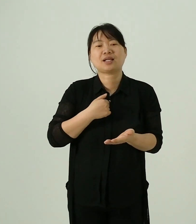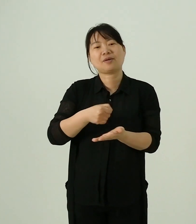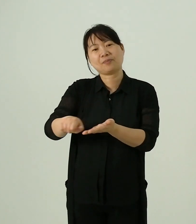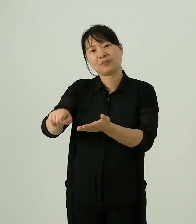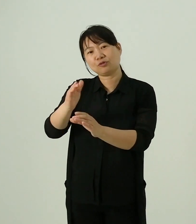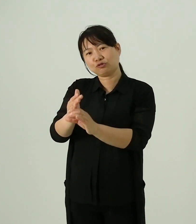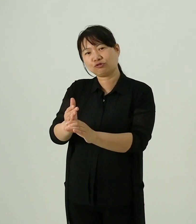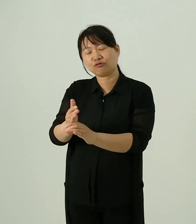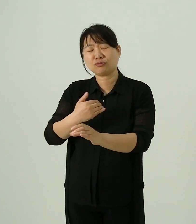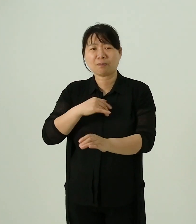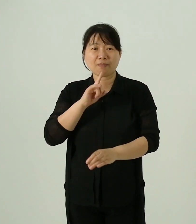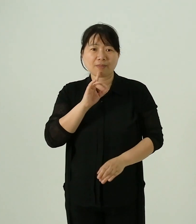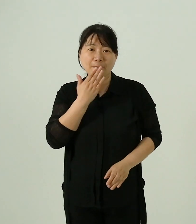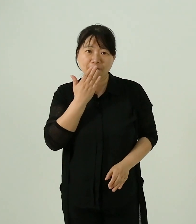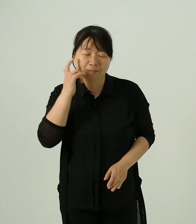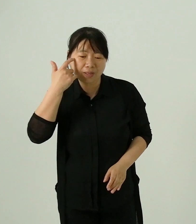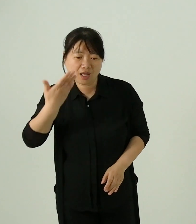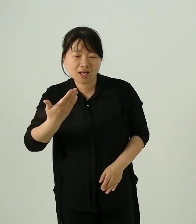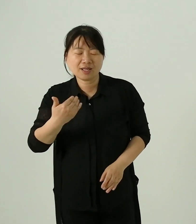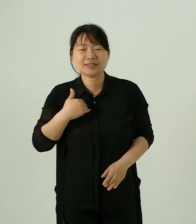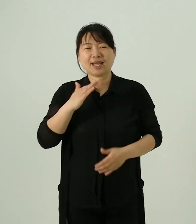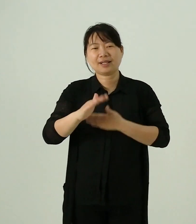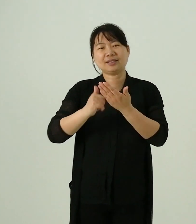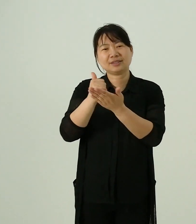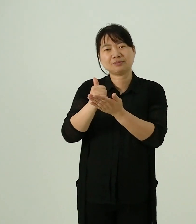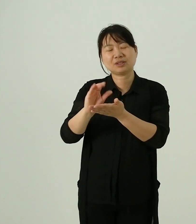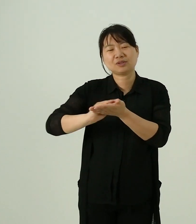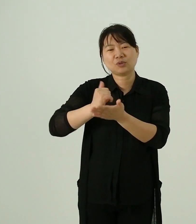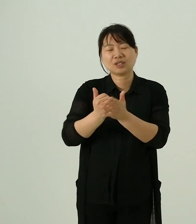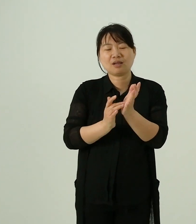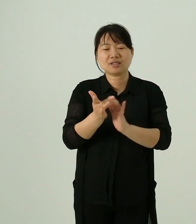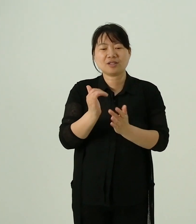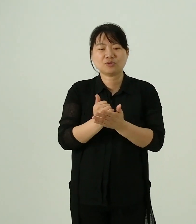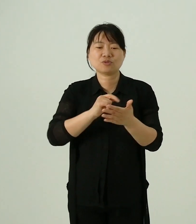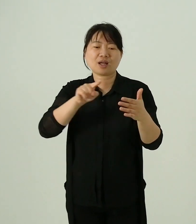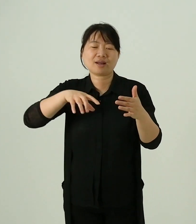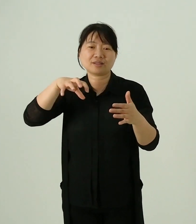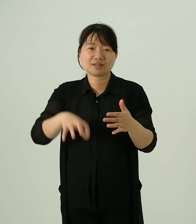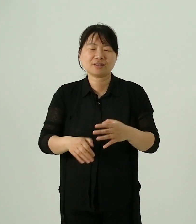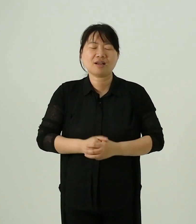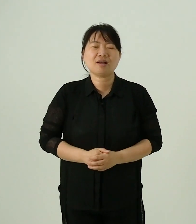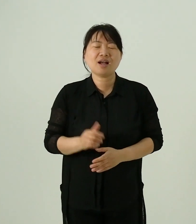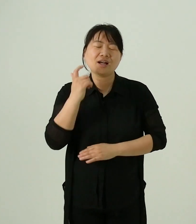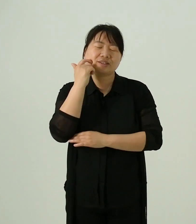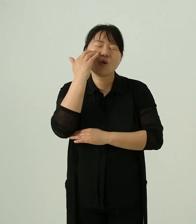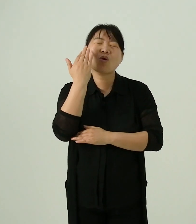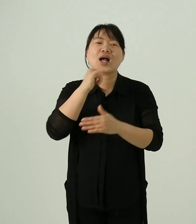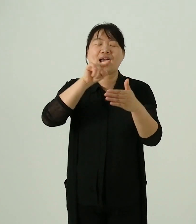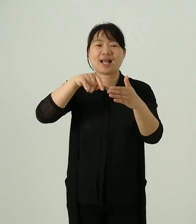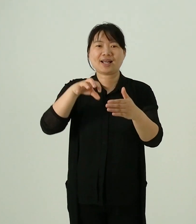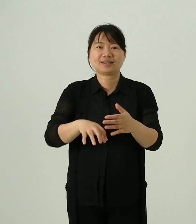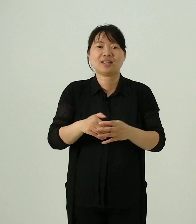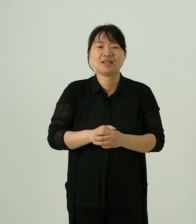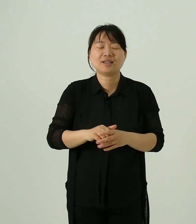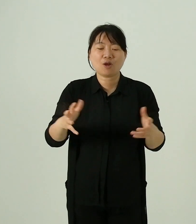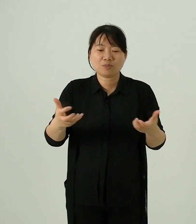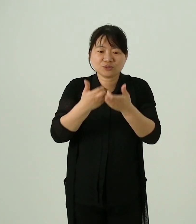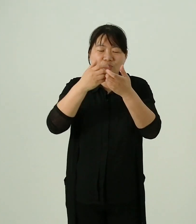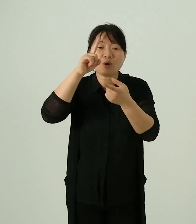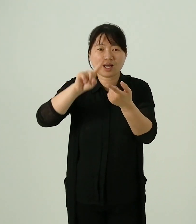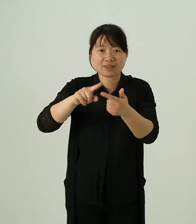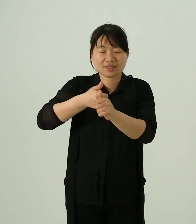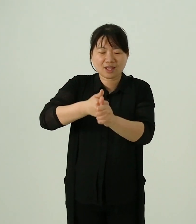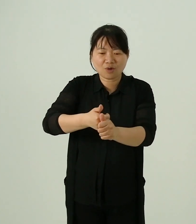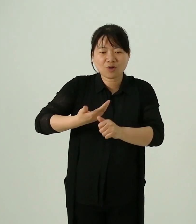근데 이 말이 되는 얘기예요? 나의 하나님이 그리스도 예수 안에서 영광 가운데 그 풍성한